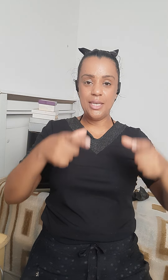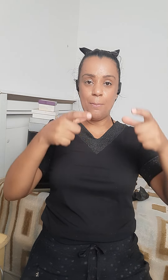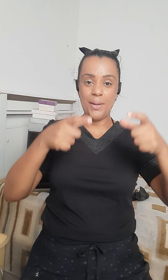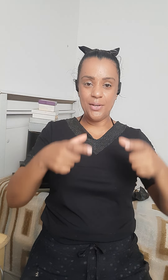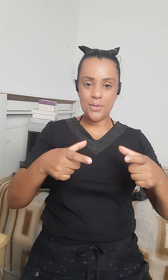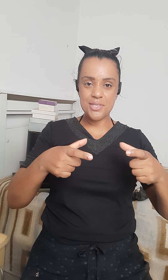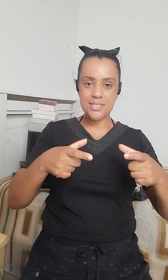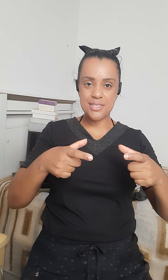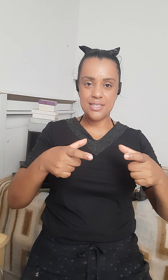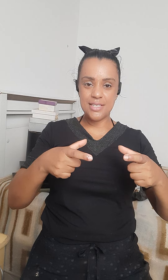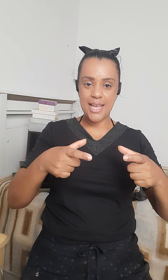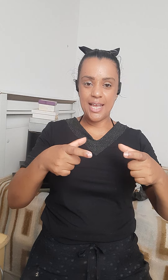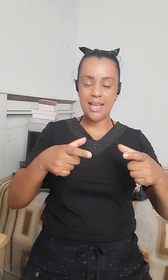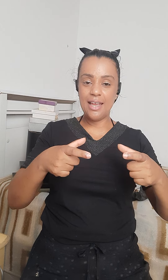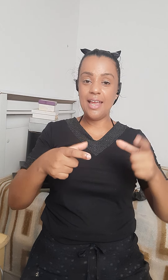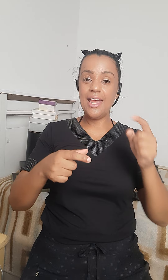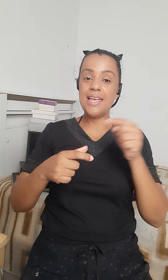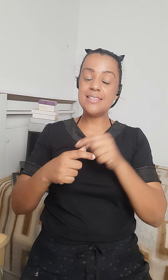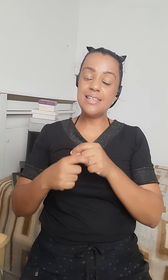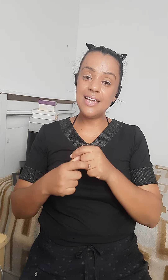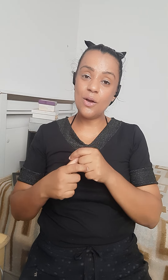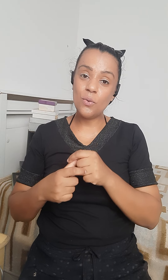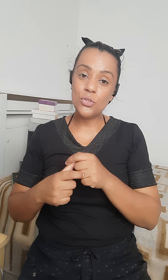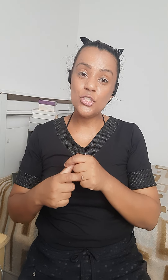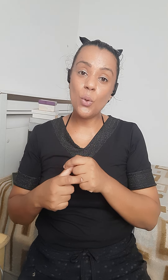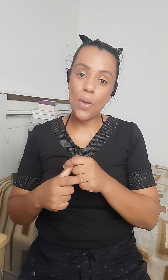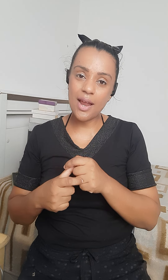para nós, é sinal de lugar.